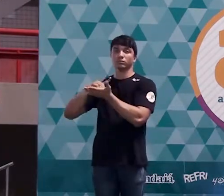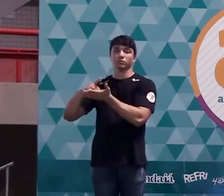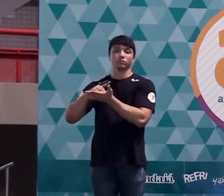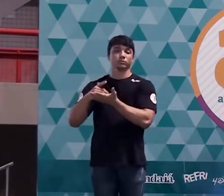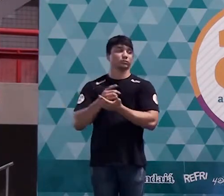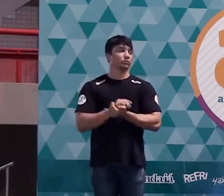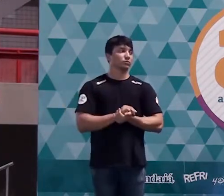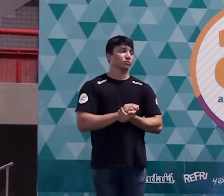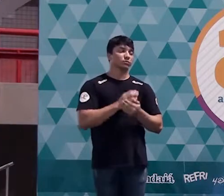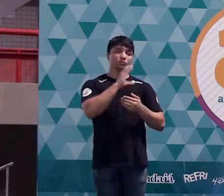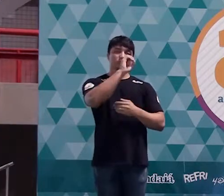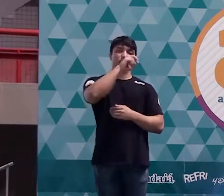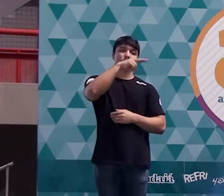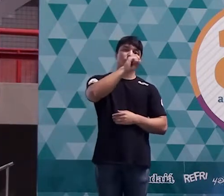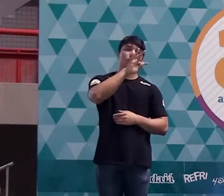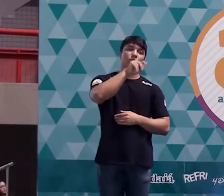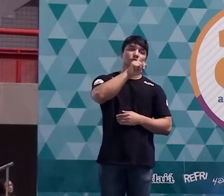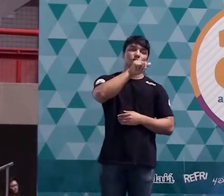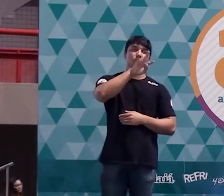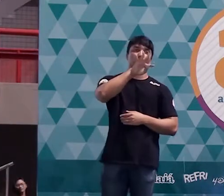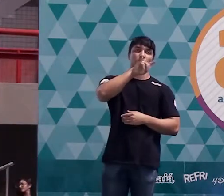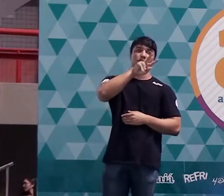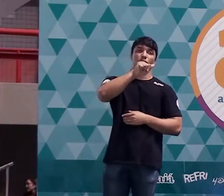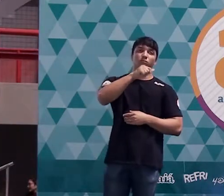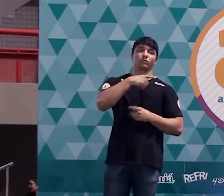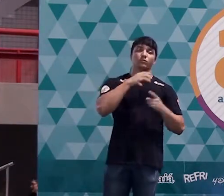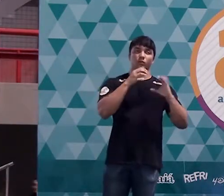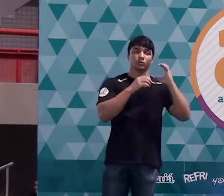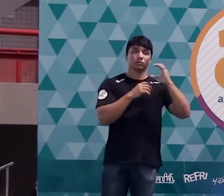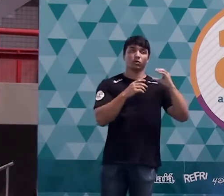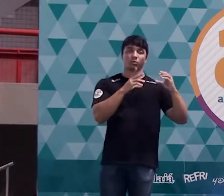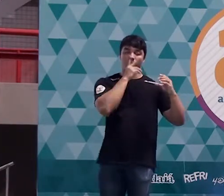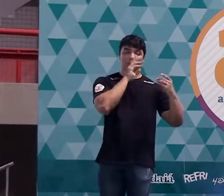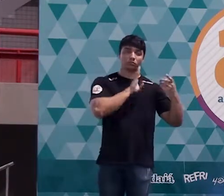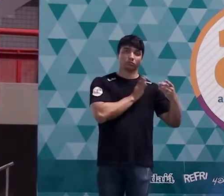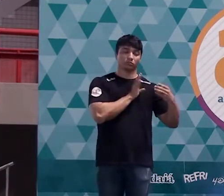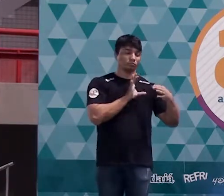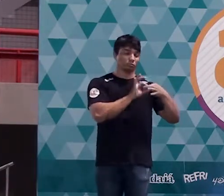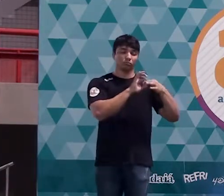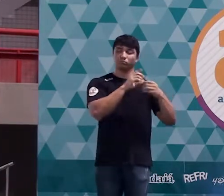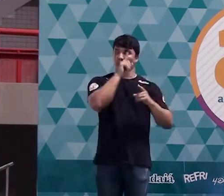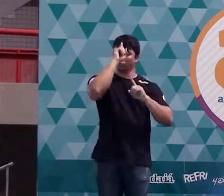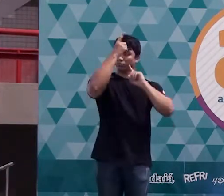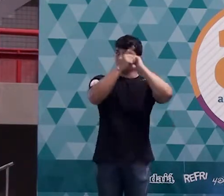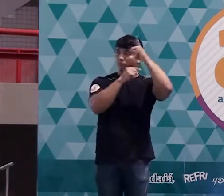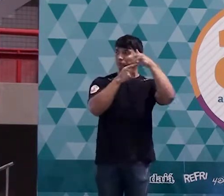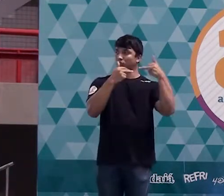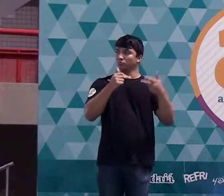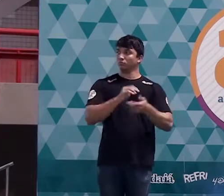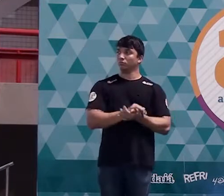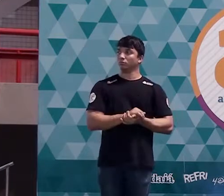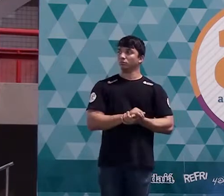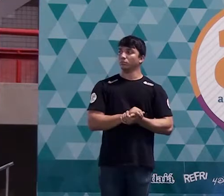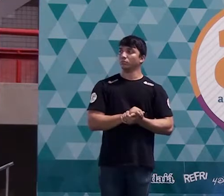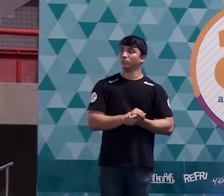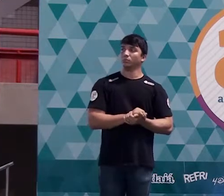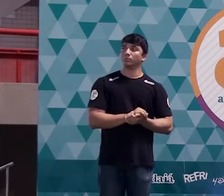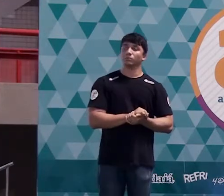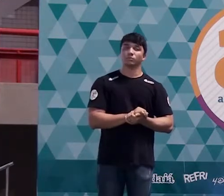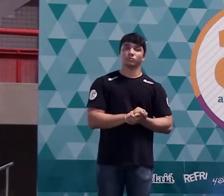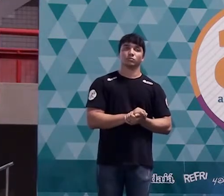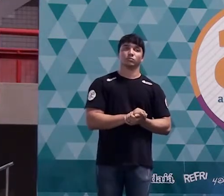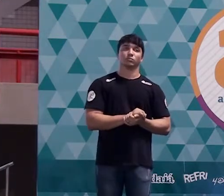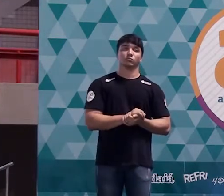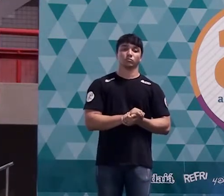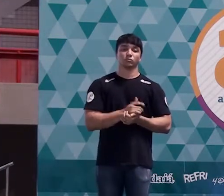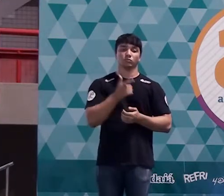dicionário. Conotativa, C de coração, C de criatividade. Tranquilo?